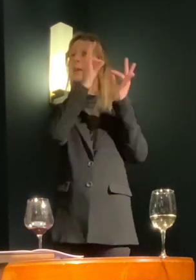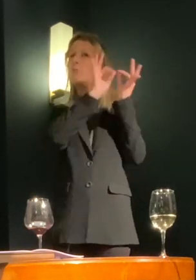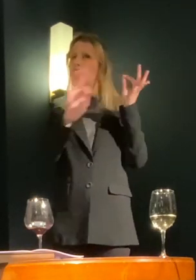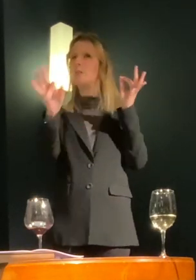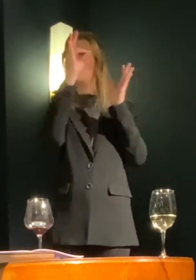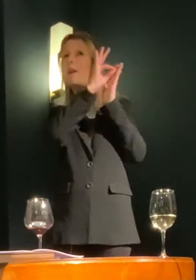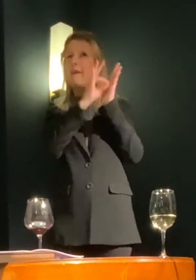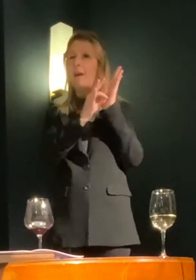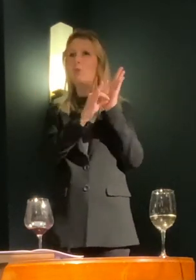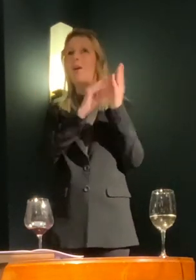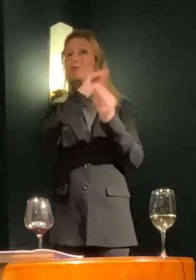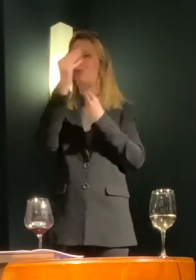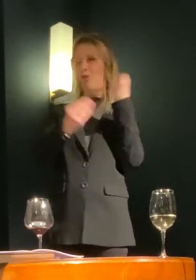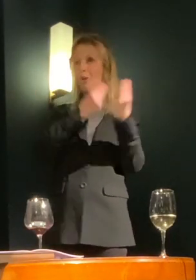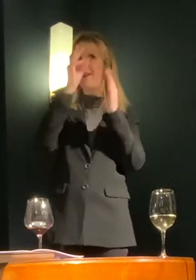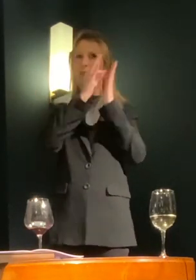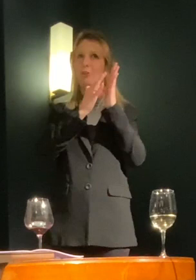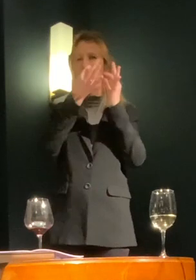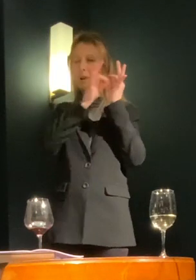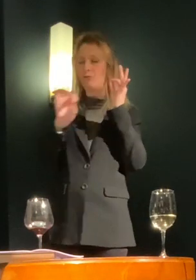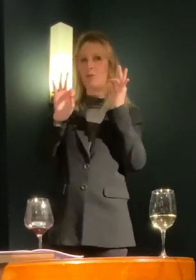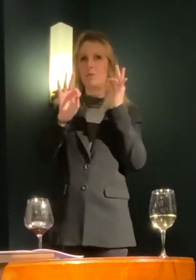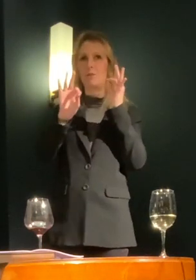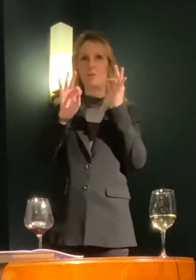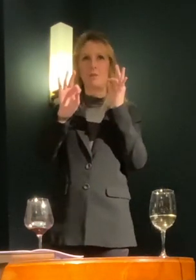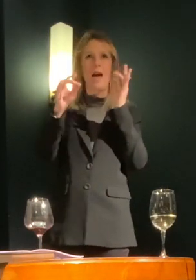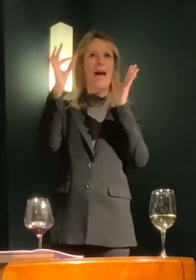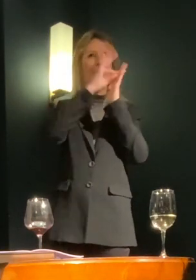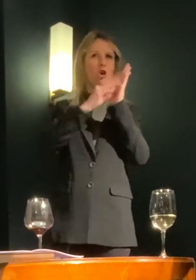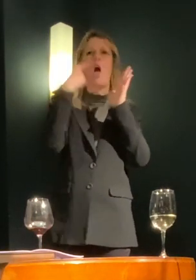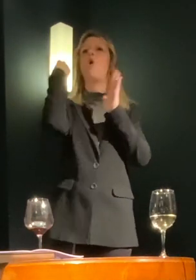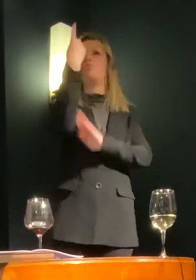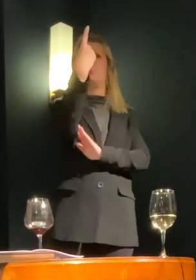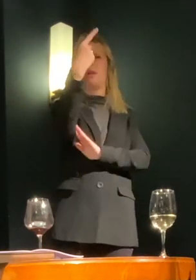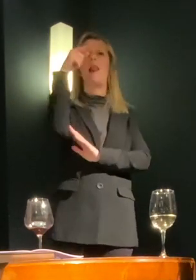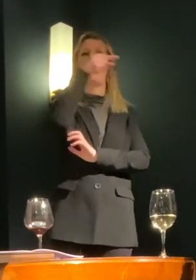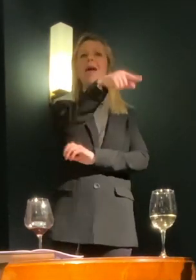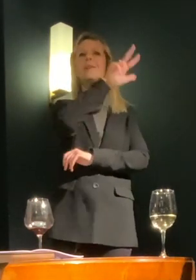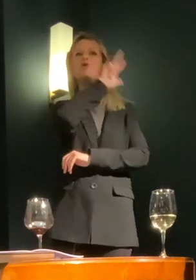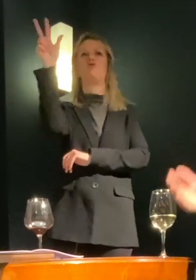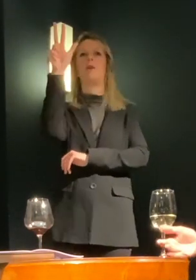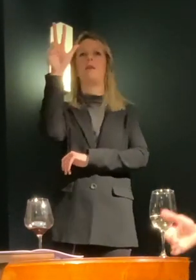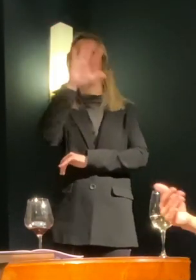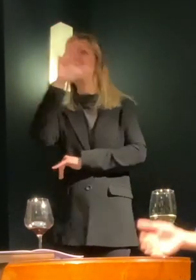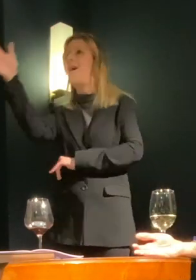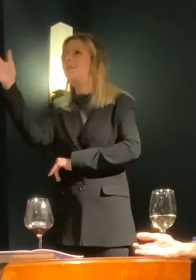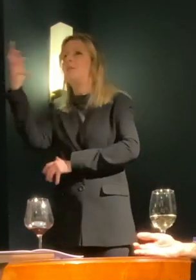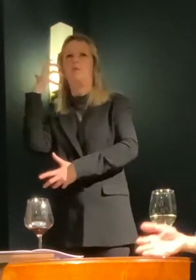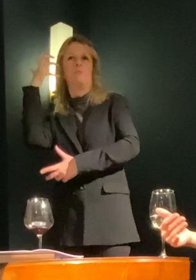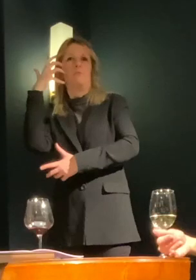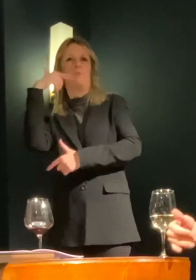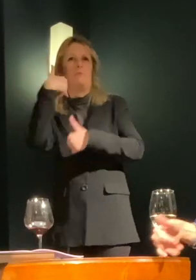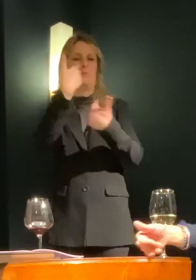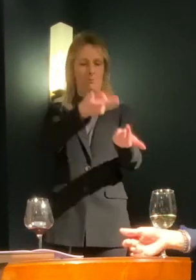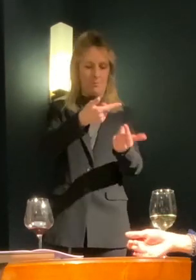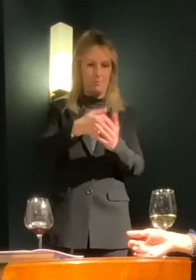regole, gioca, ha delle regole molto precise, la regola è una, lei è la regina e gli altri la glorificano. Se vuoi giocare, le regole sono queste,